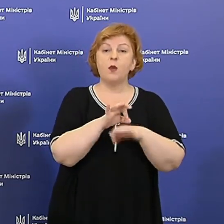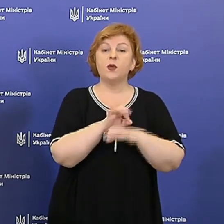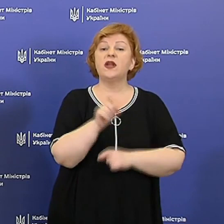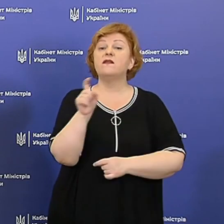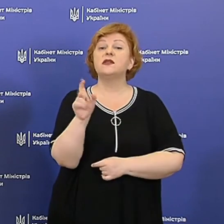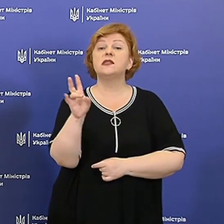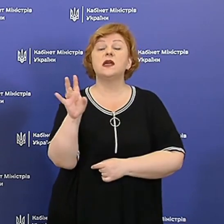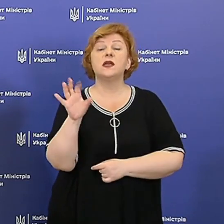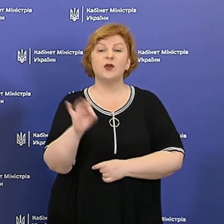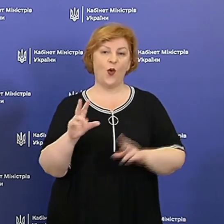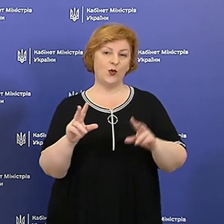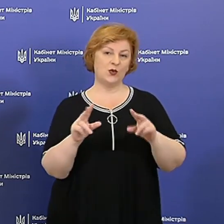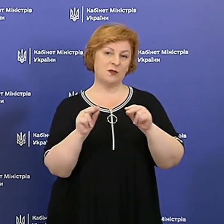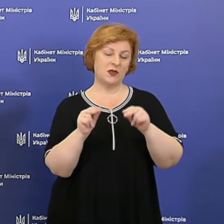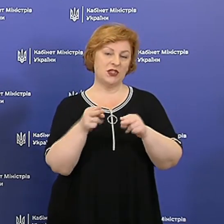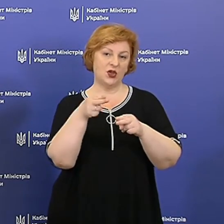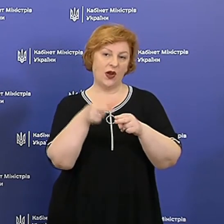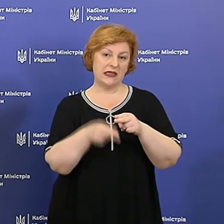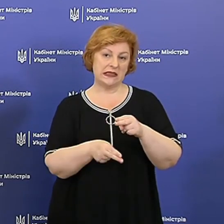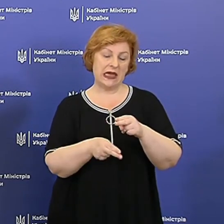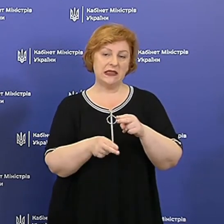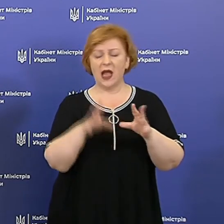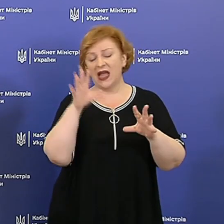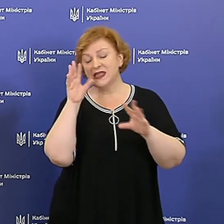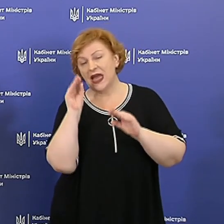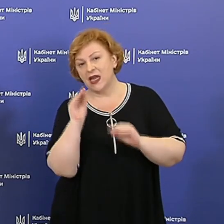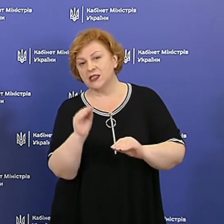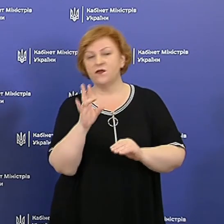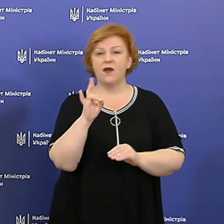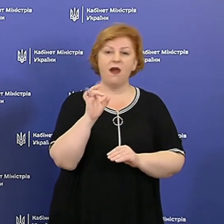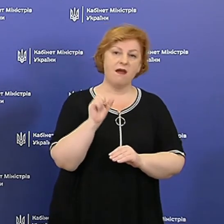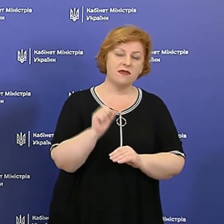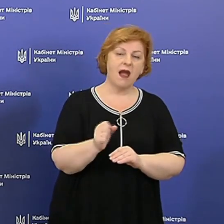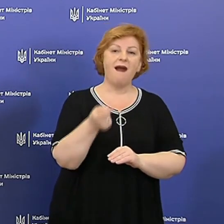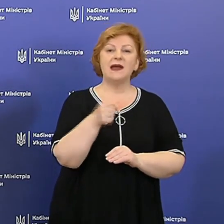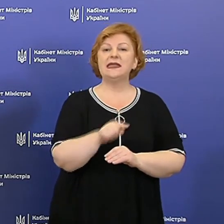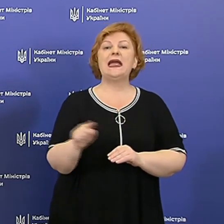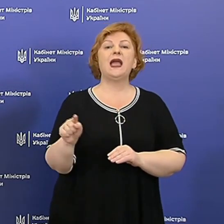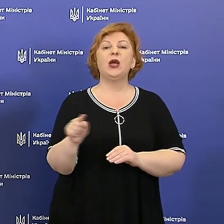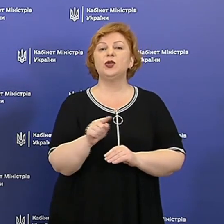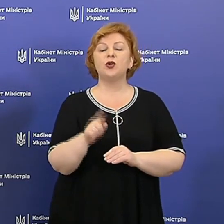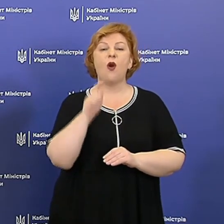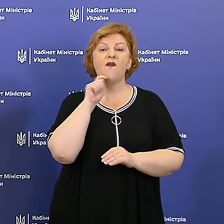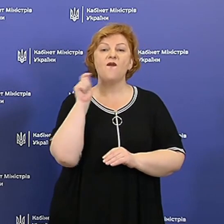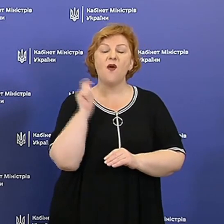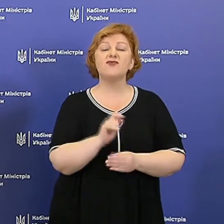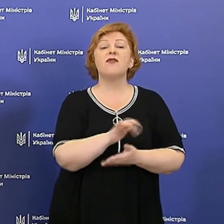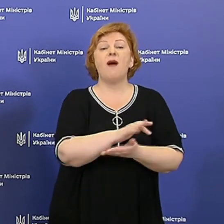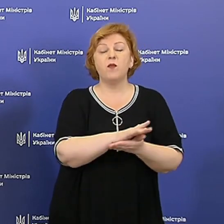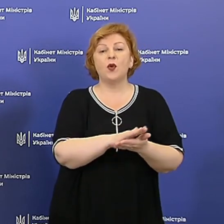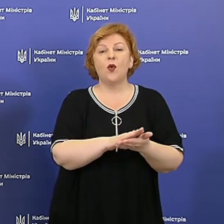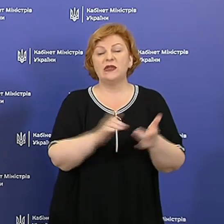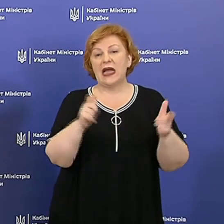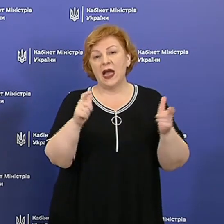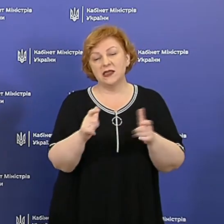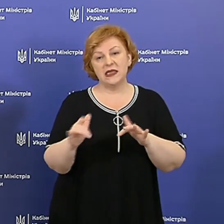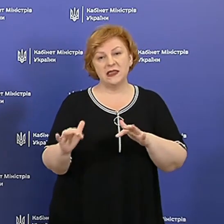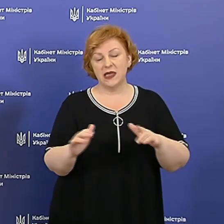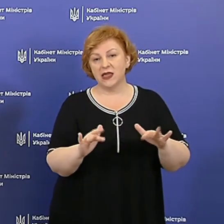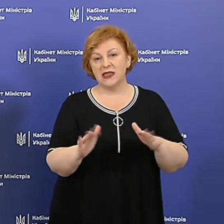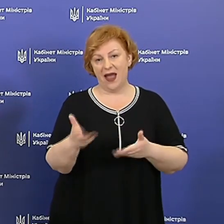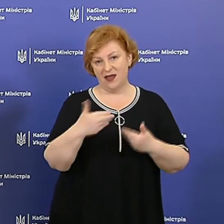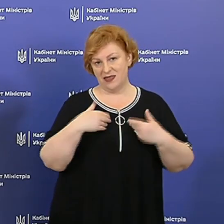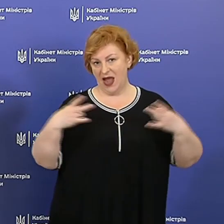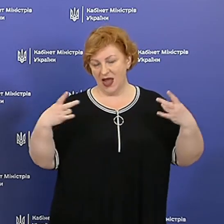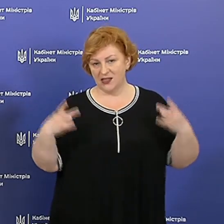ЗНО і успішно його закінчити, незважаючи на те, що в Україні продовжуються карантинні заходи, і